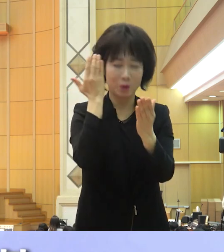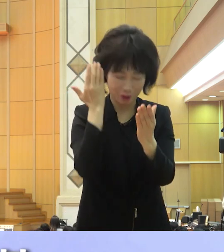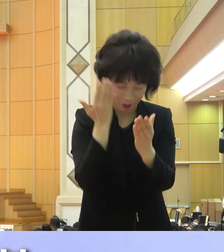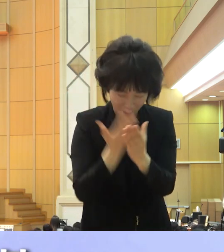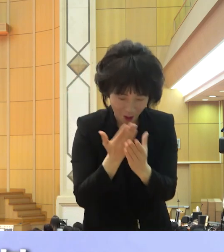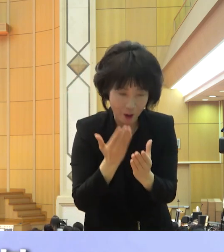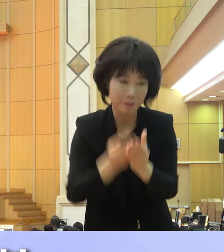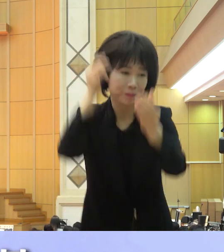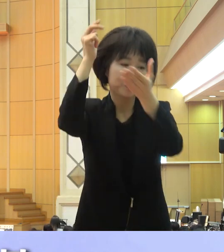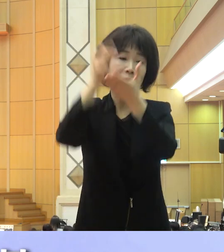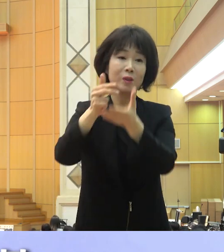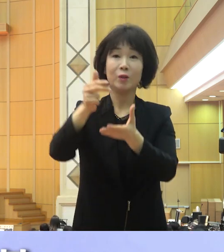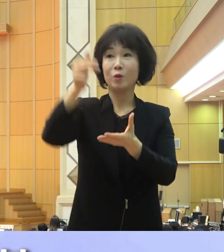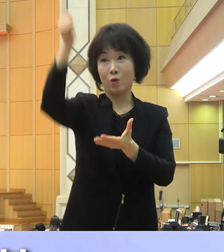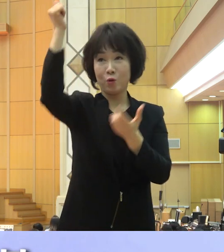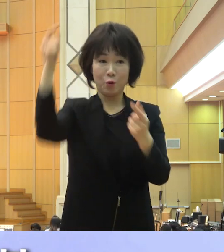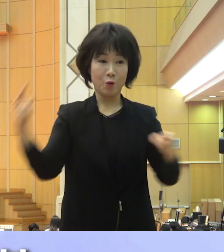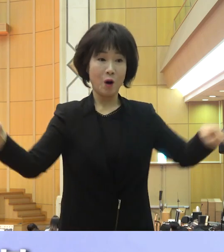주시옵소서.